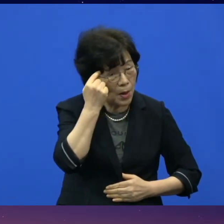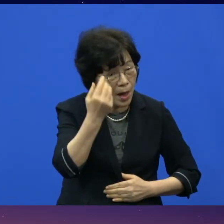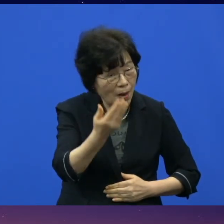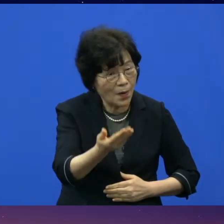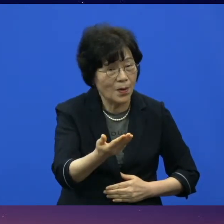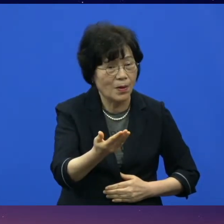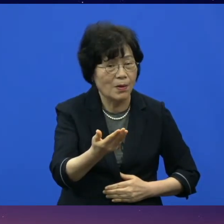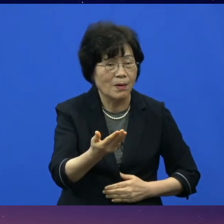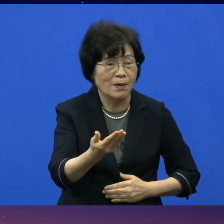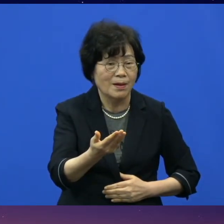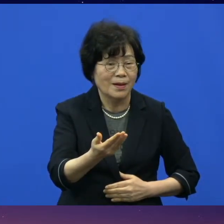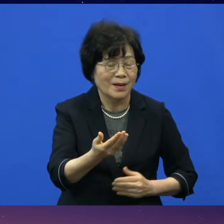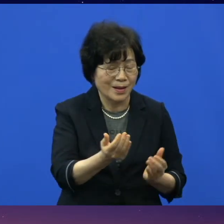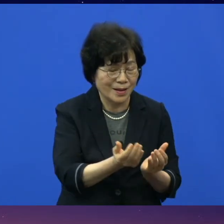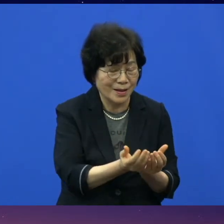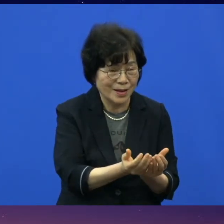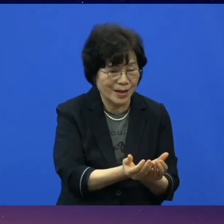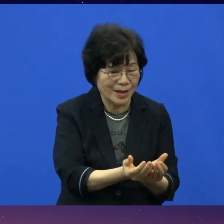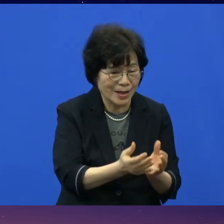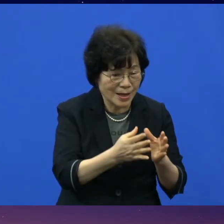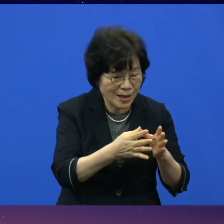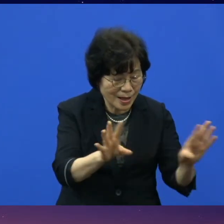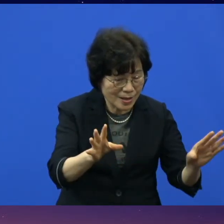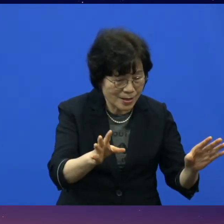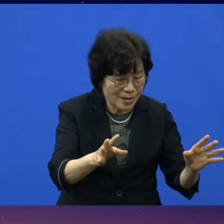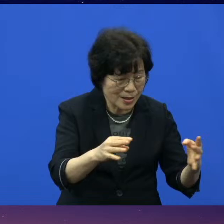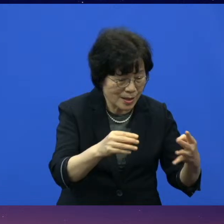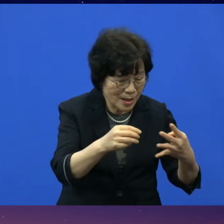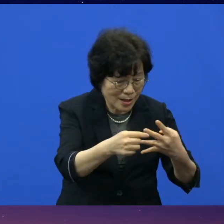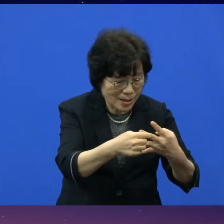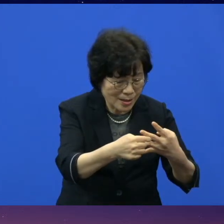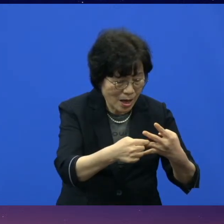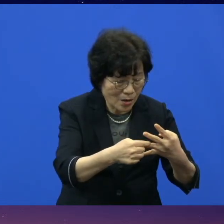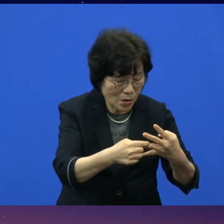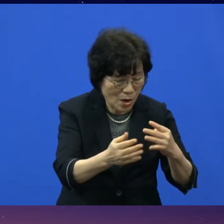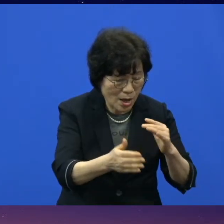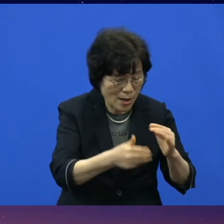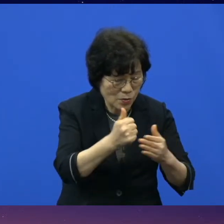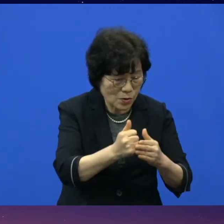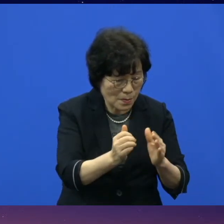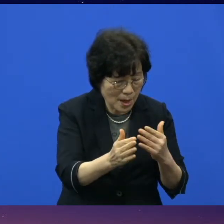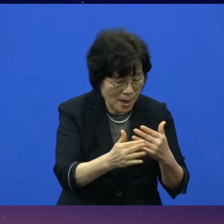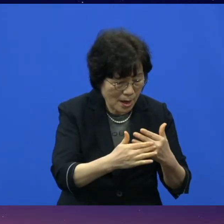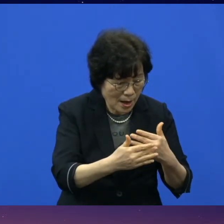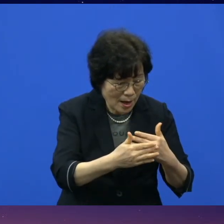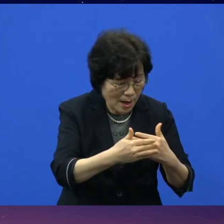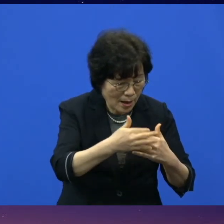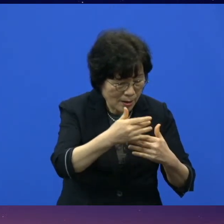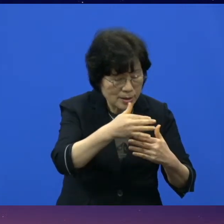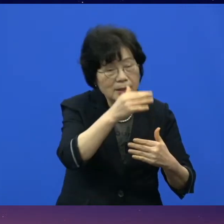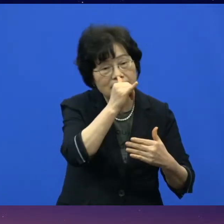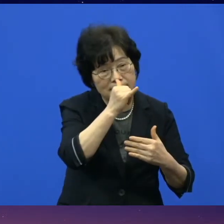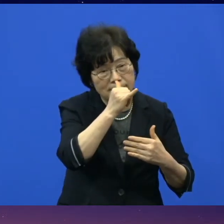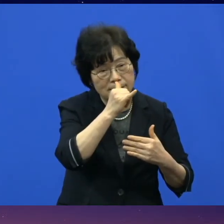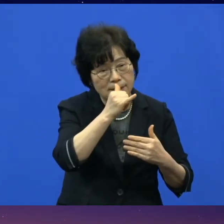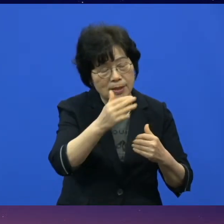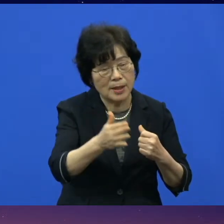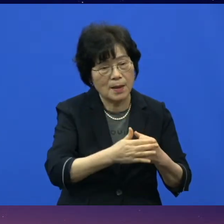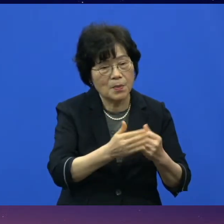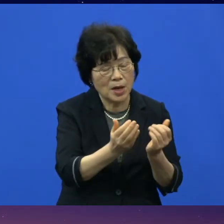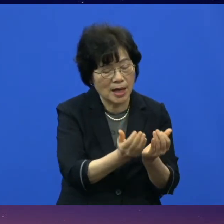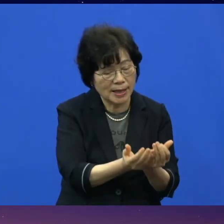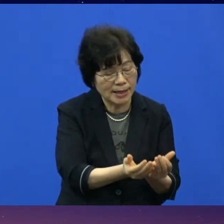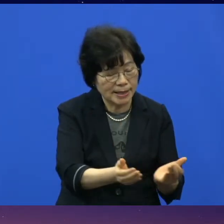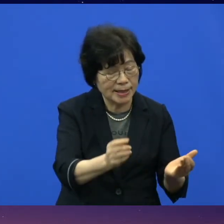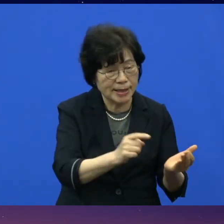희한하게 그 깨어진 틈새로 예수의 광채가 새어나오는 거예요. 그래서 그 그릇이 예쁜